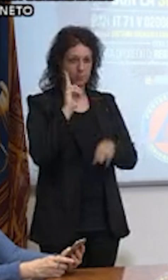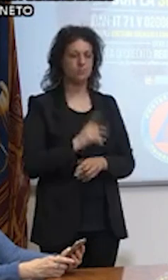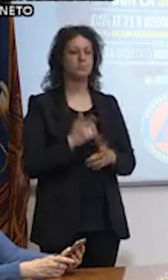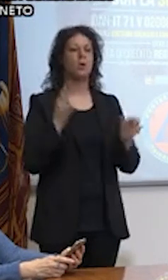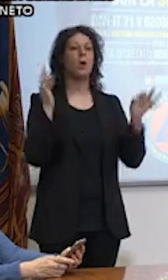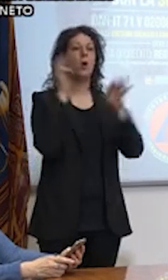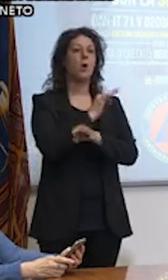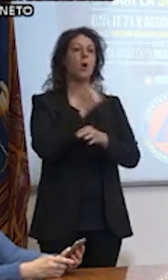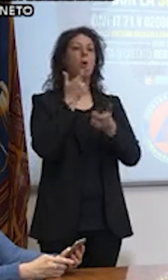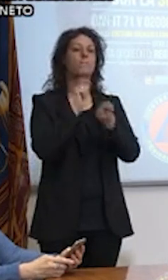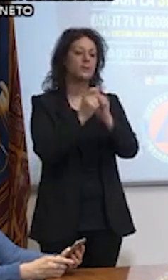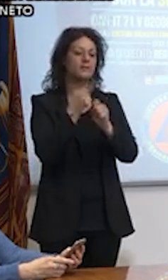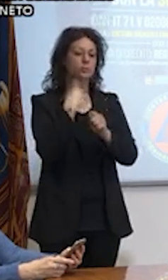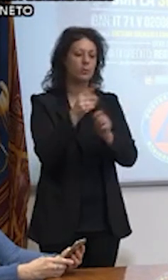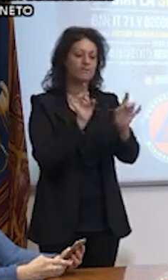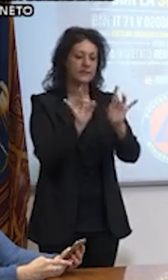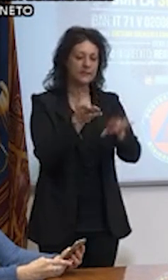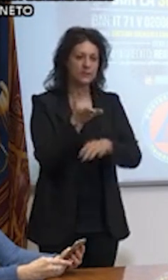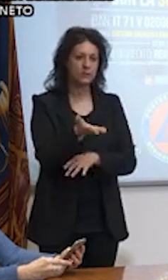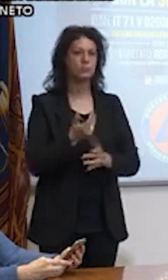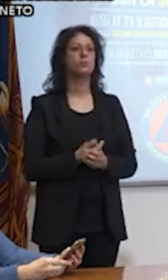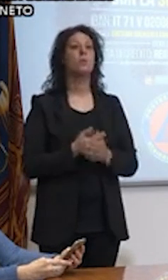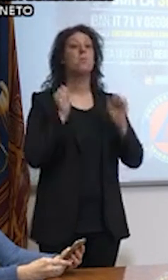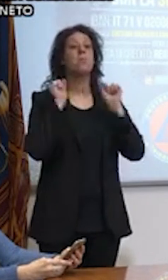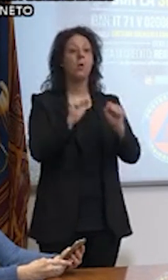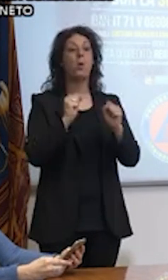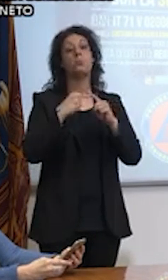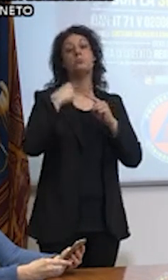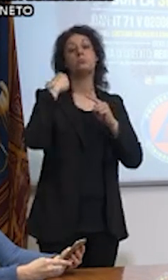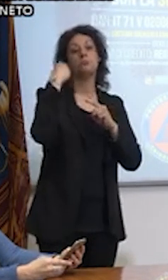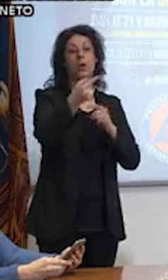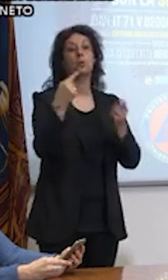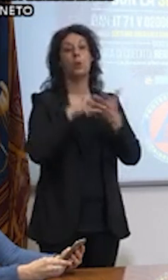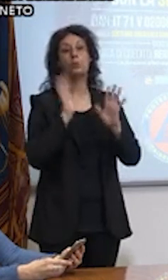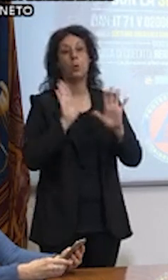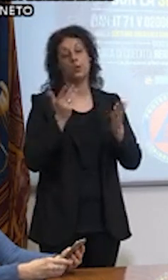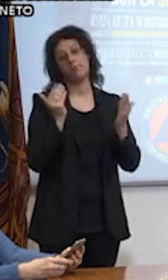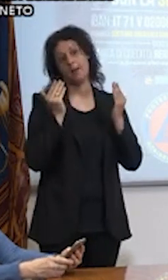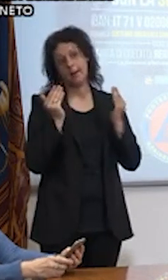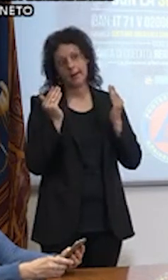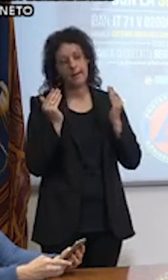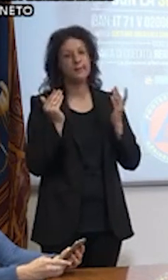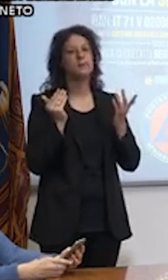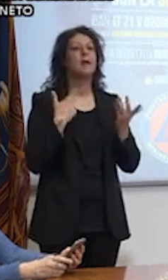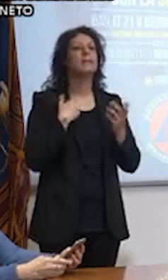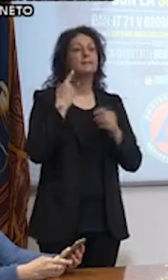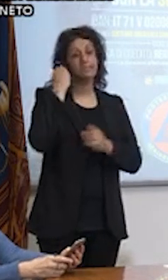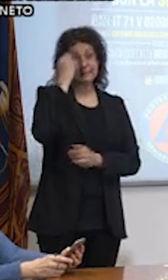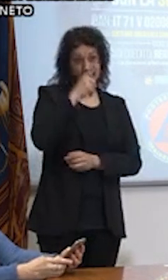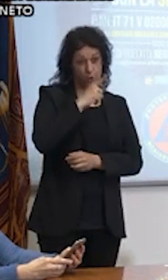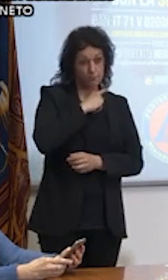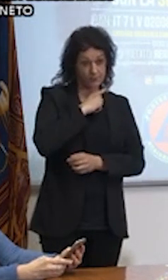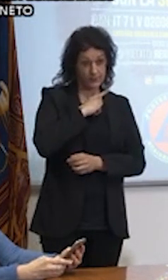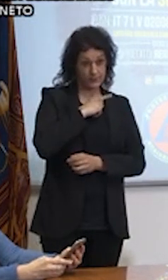neanche la recidiva autunnale, magari, però effettivamente io non, se volete che vi dica la mia personale